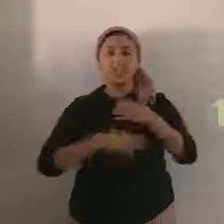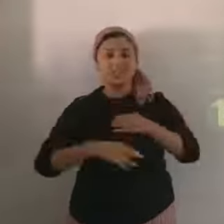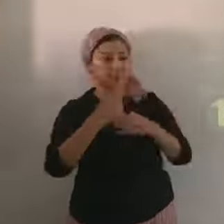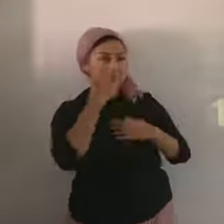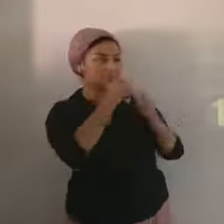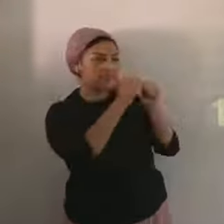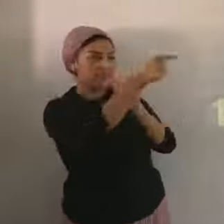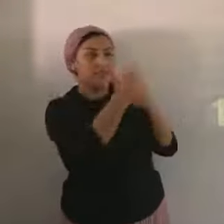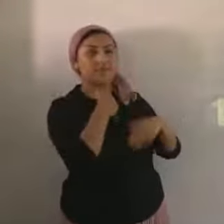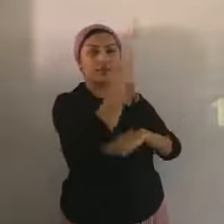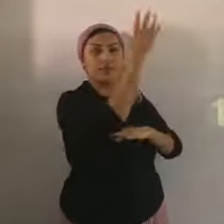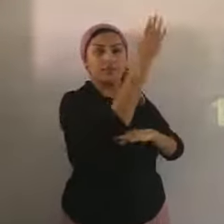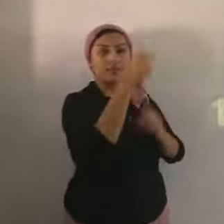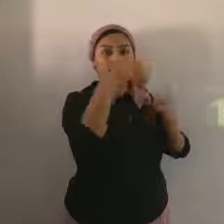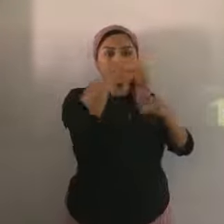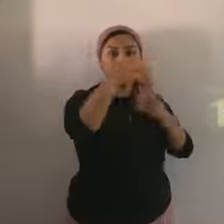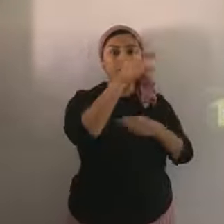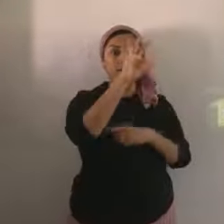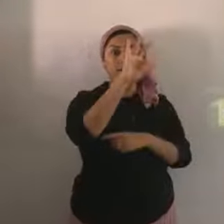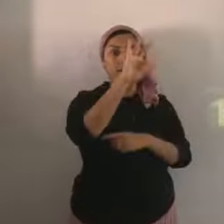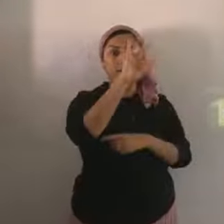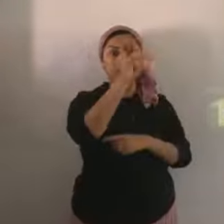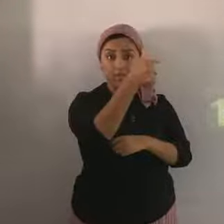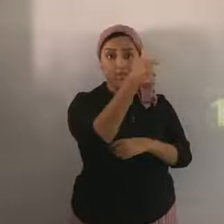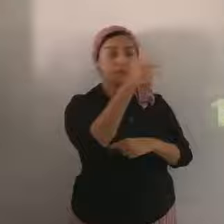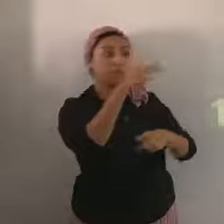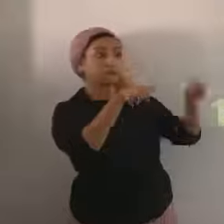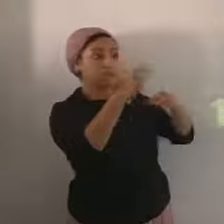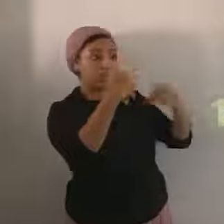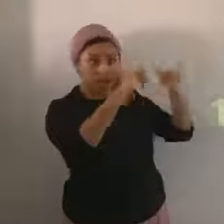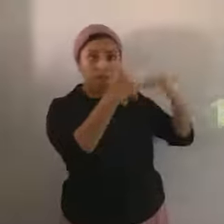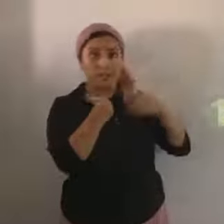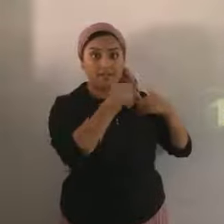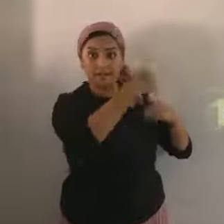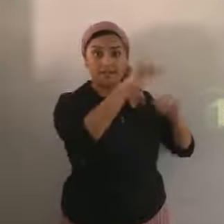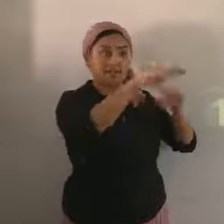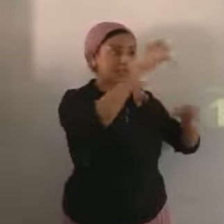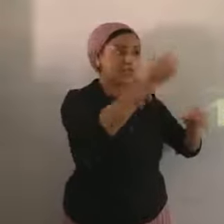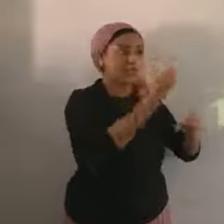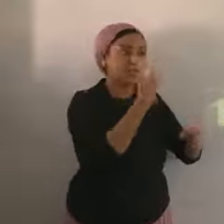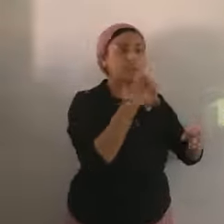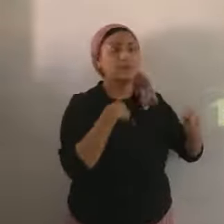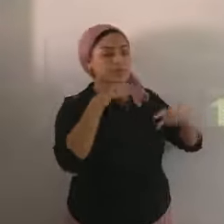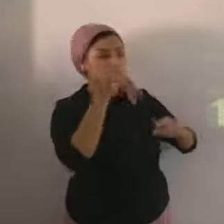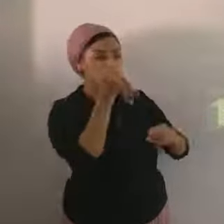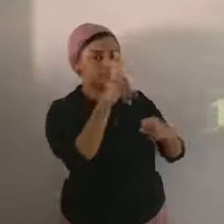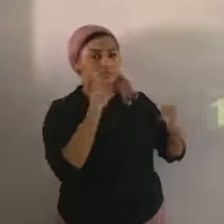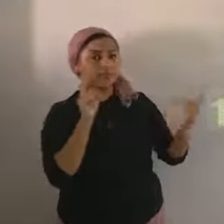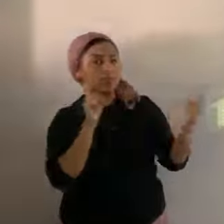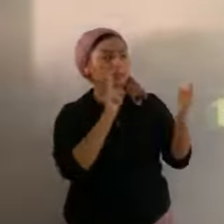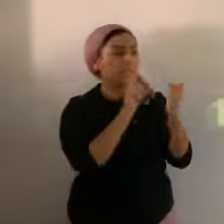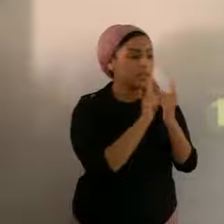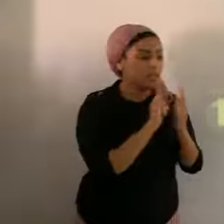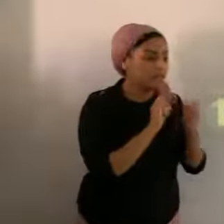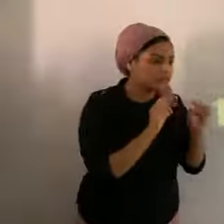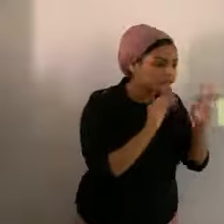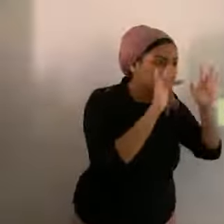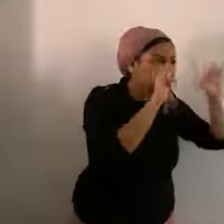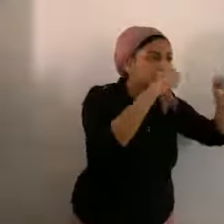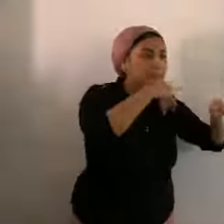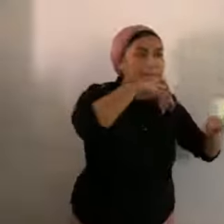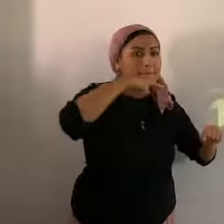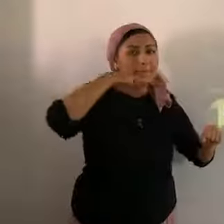una higuera que tenía hojas, fue a ver si tal vez hallaba en ella algo, pero cuando llegó a ella, nada halló